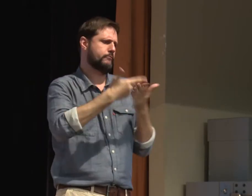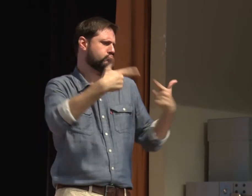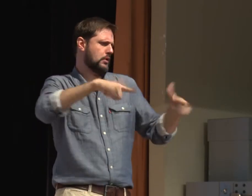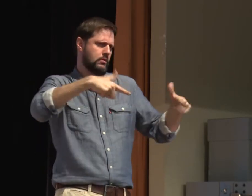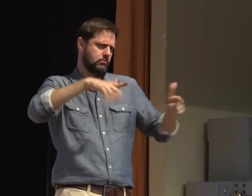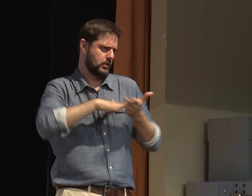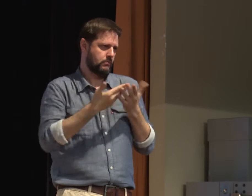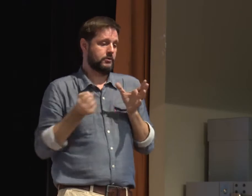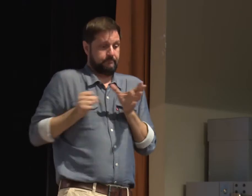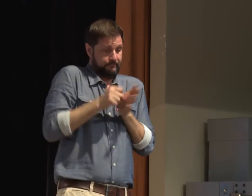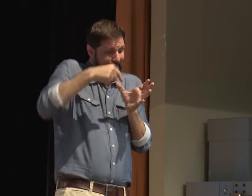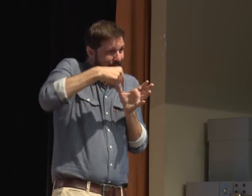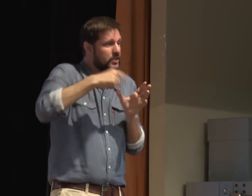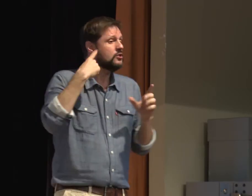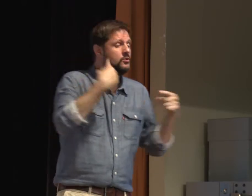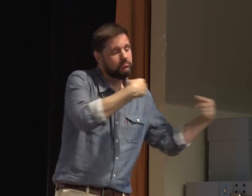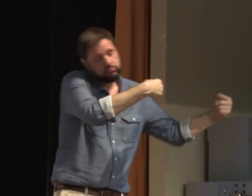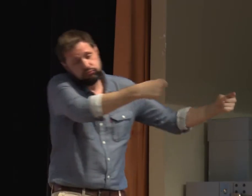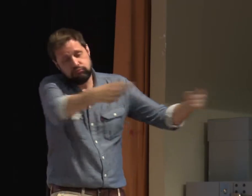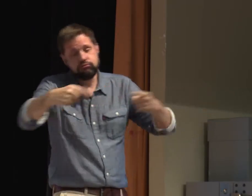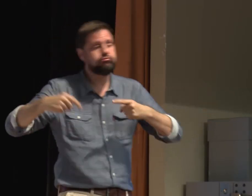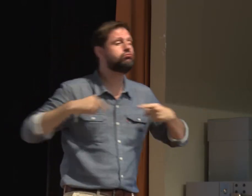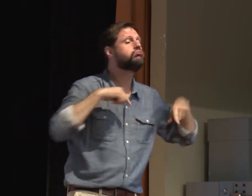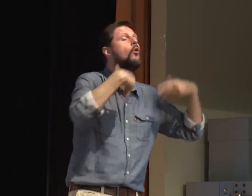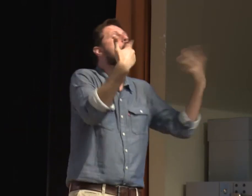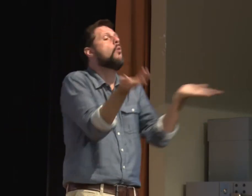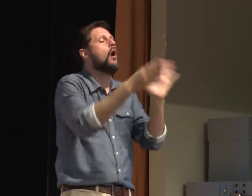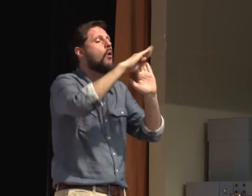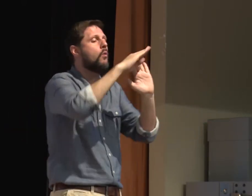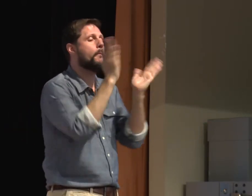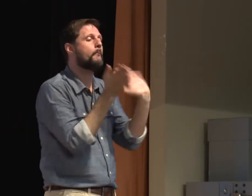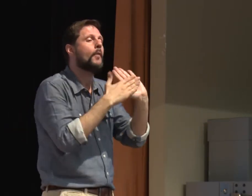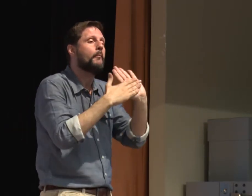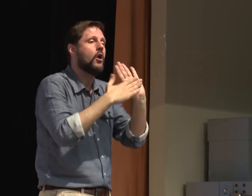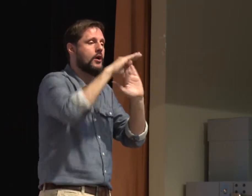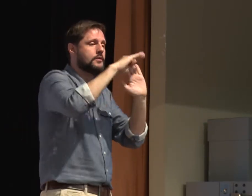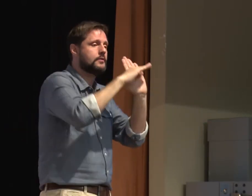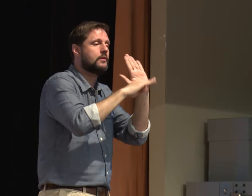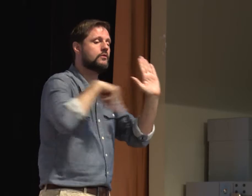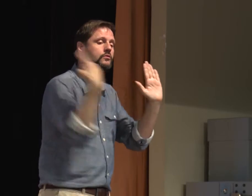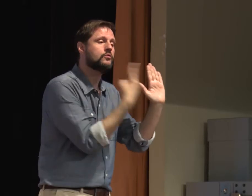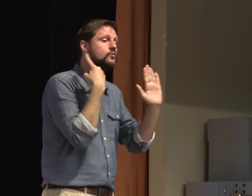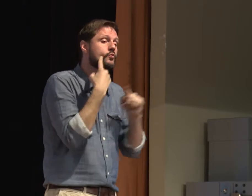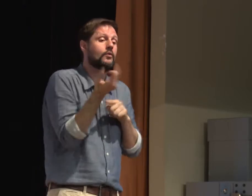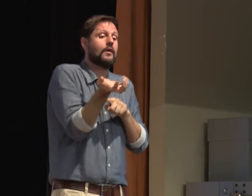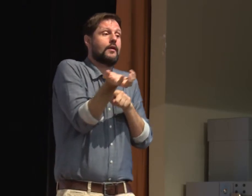que sabe língua de sinais. Mas, depois disso, surdos devem fazer essas discussões,